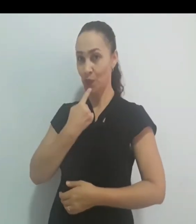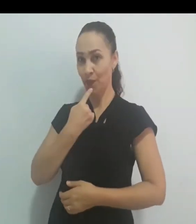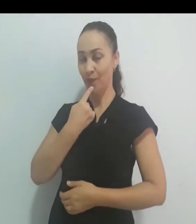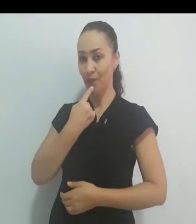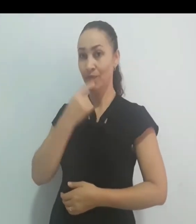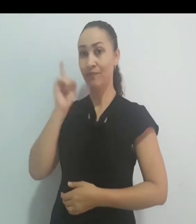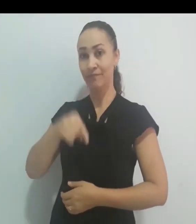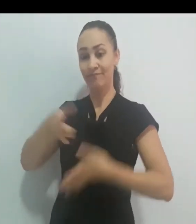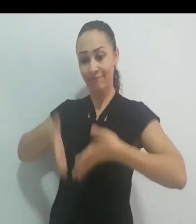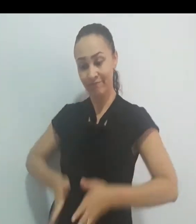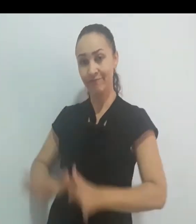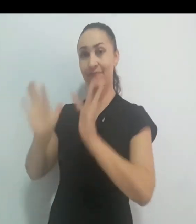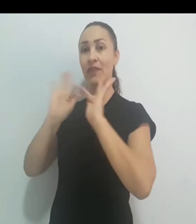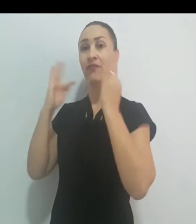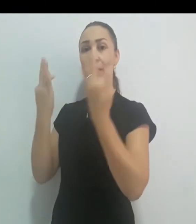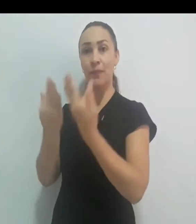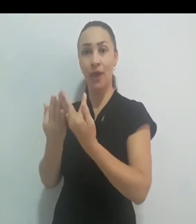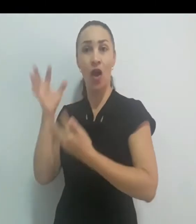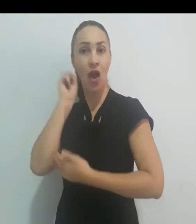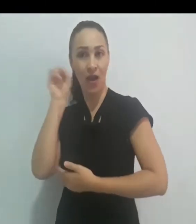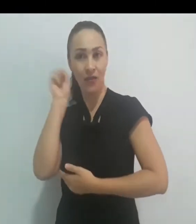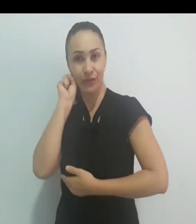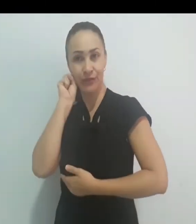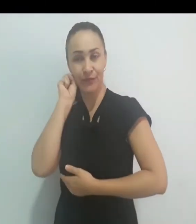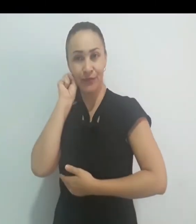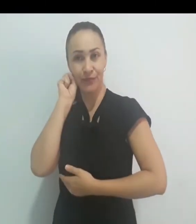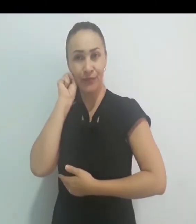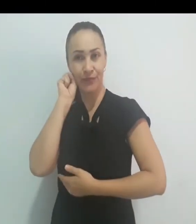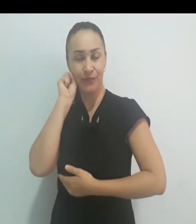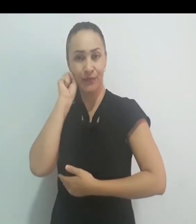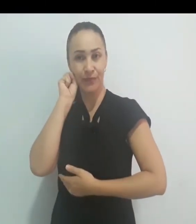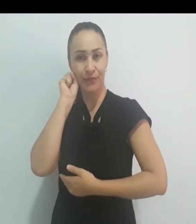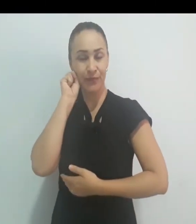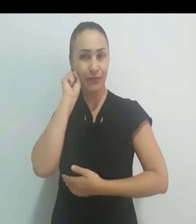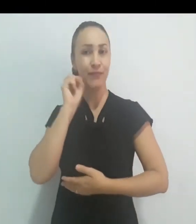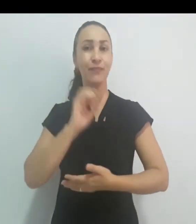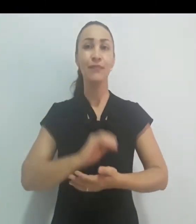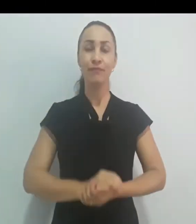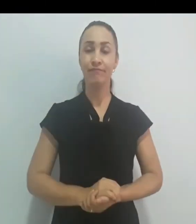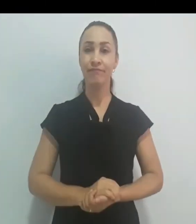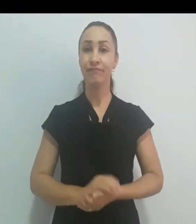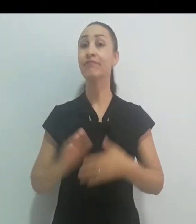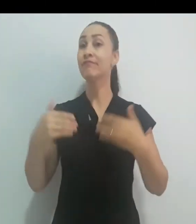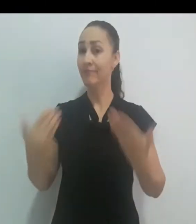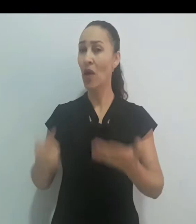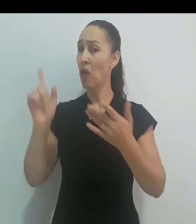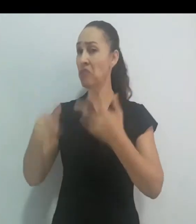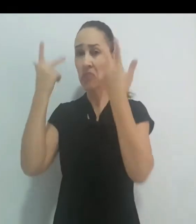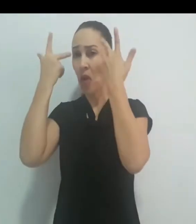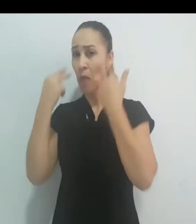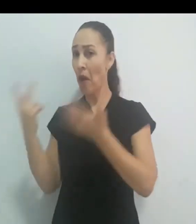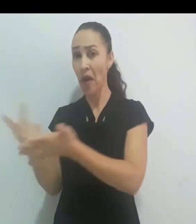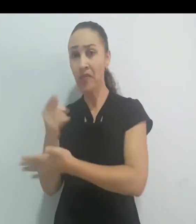que são provenientes de uma família ouvinte, né? Então, isso é muito